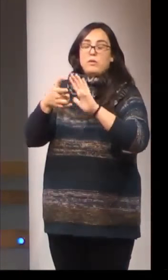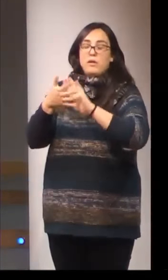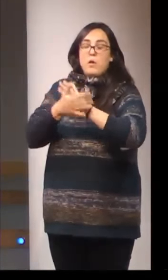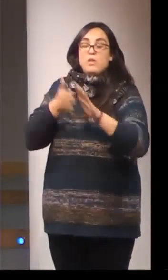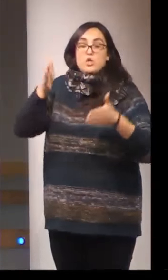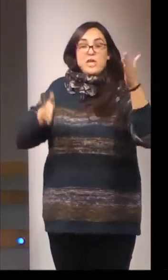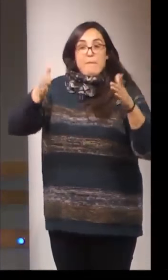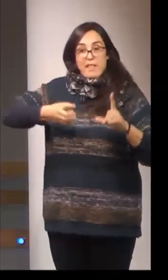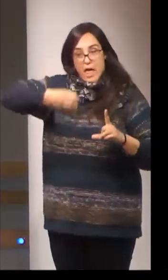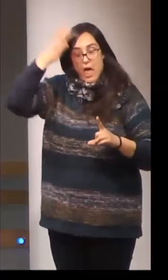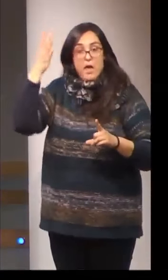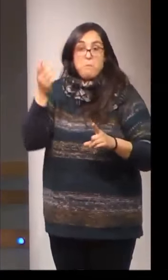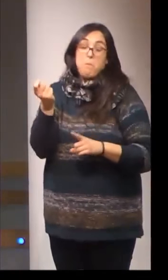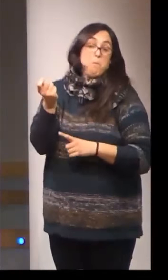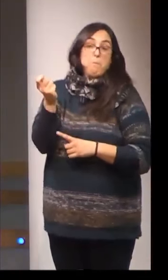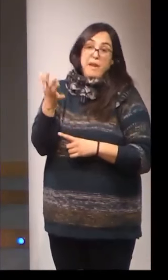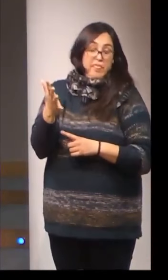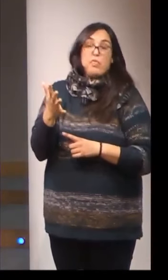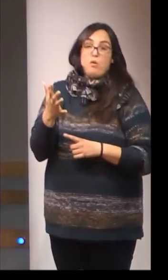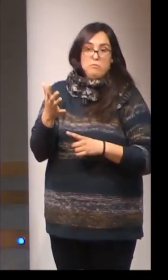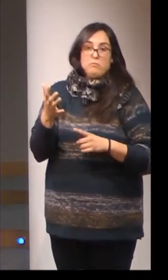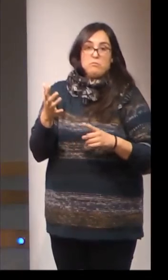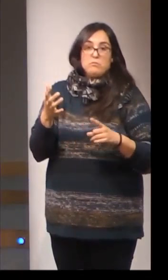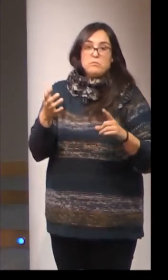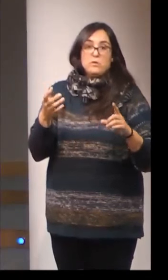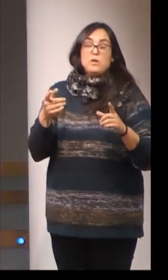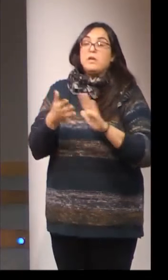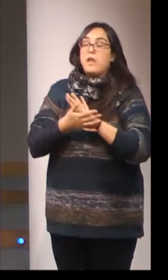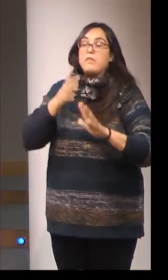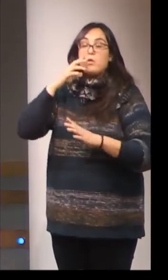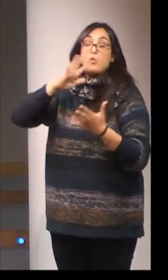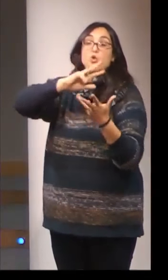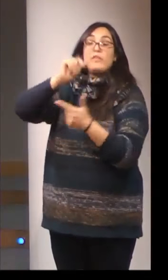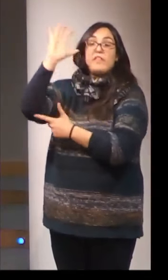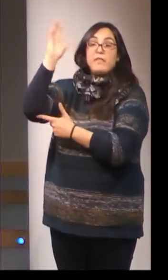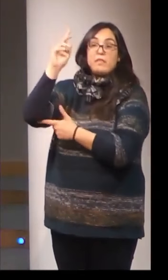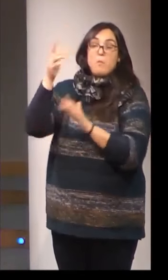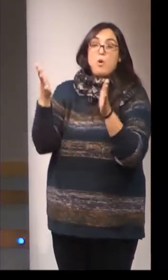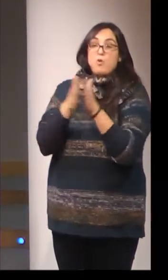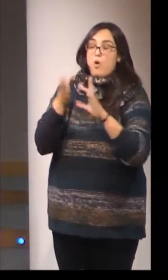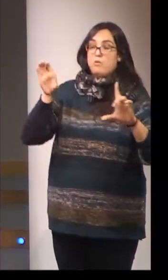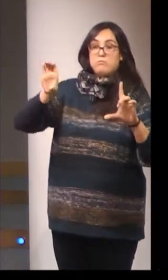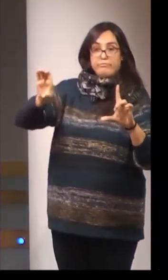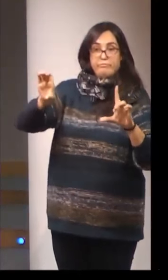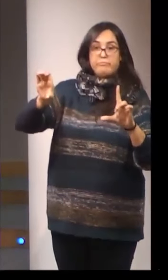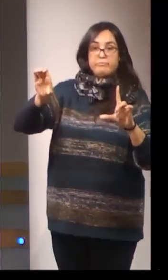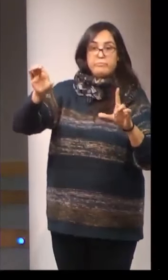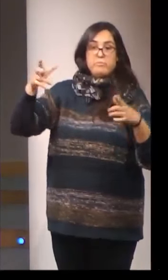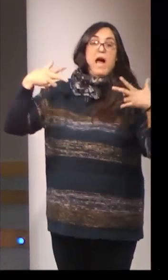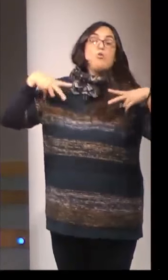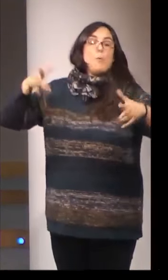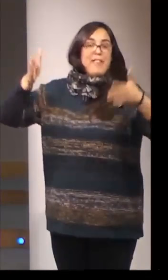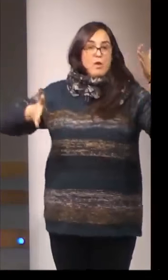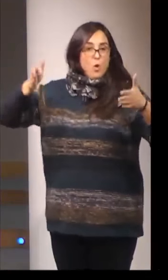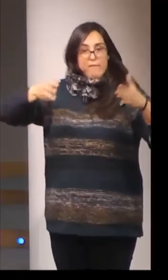También se realizan pruebas con avatares signantes, que son muy similares. Se utilizan también en las noticias del